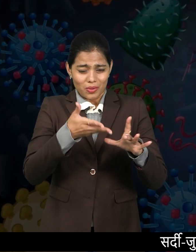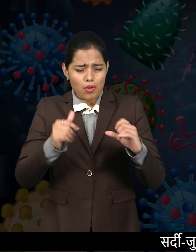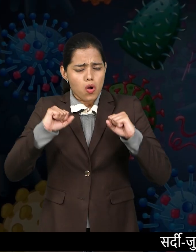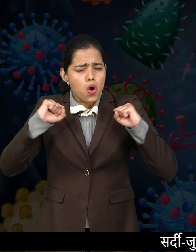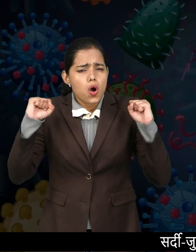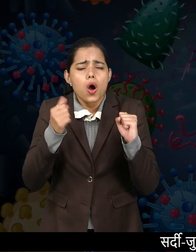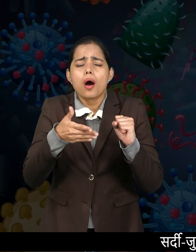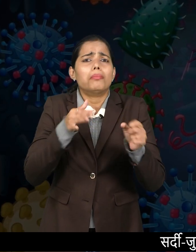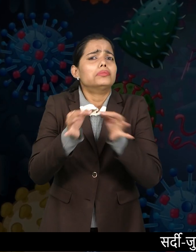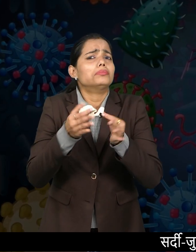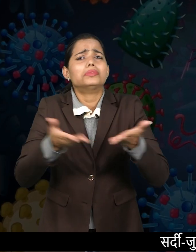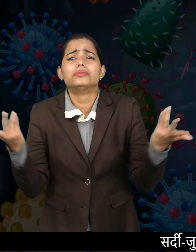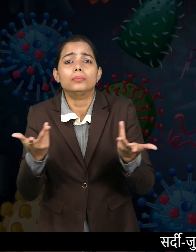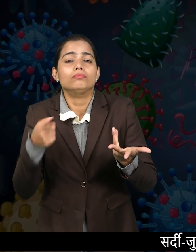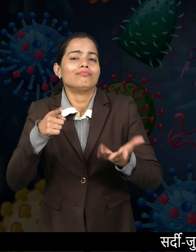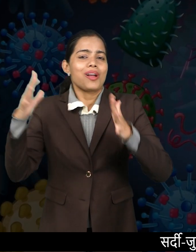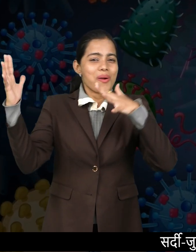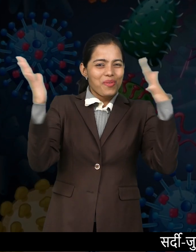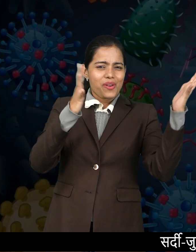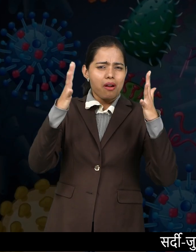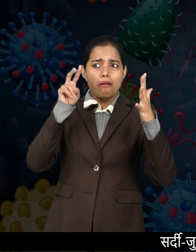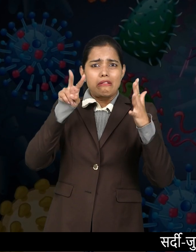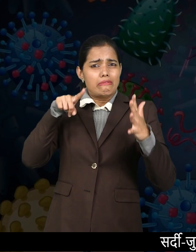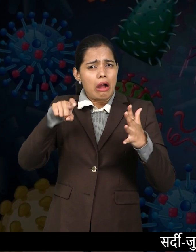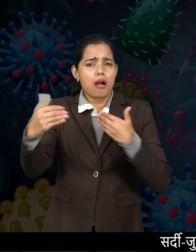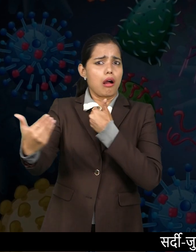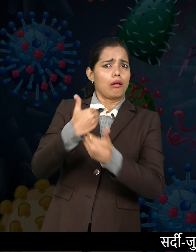सर्दी, जुकाम, इन्फ्लुएंजा, खसरा, गलसुआ